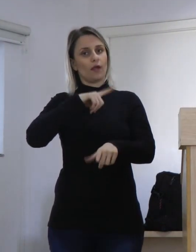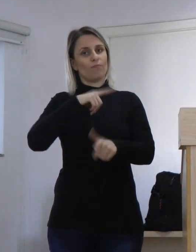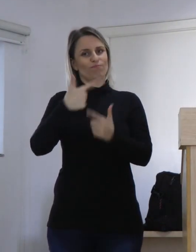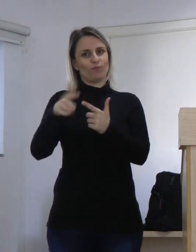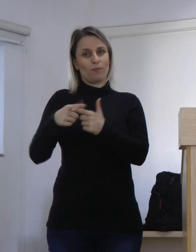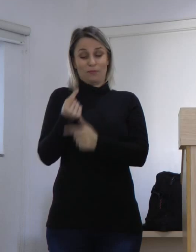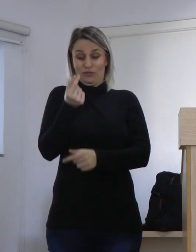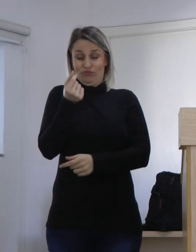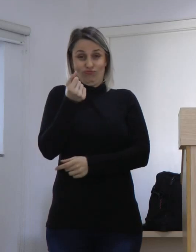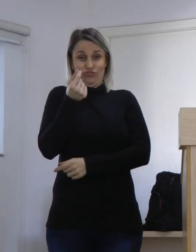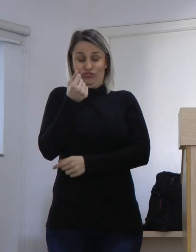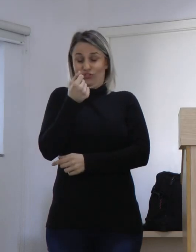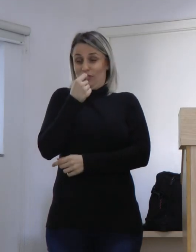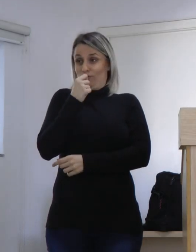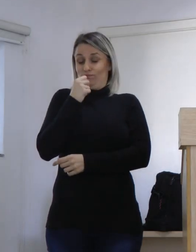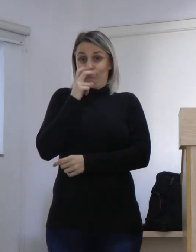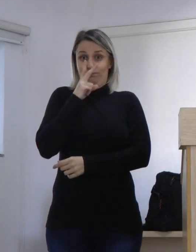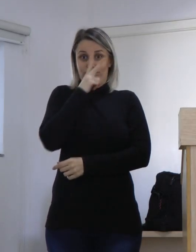imensa,